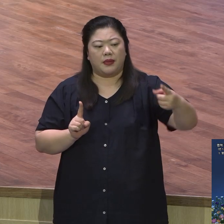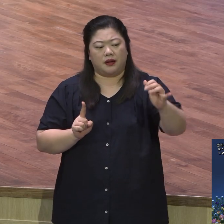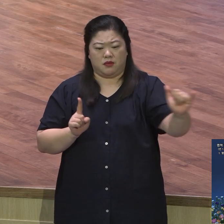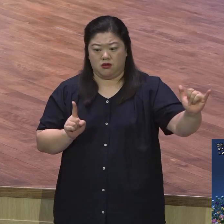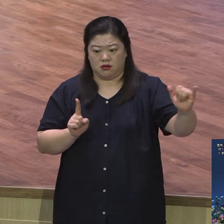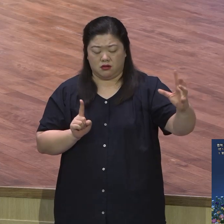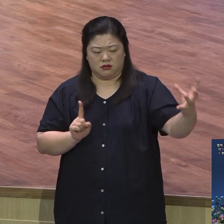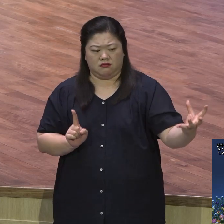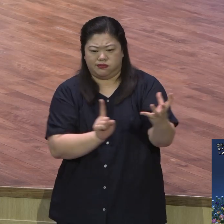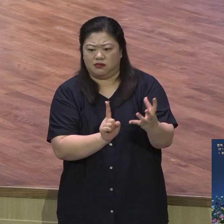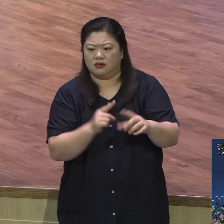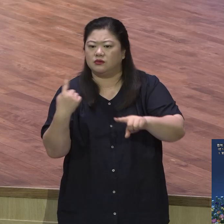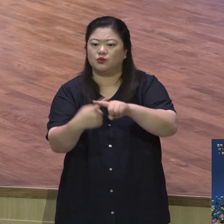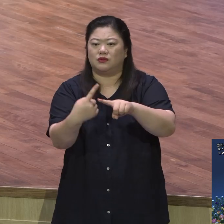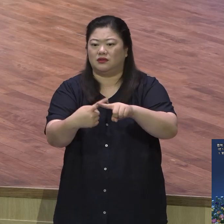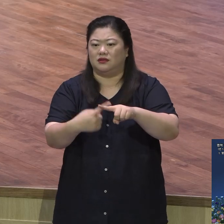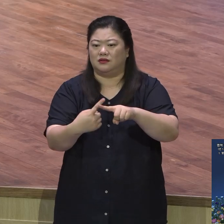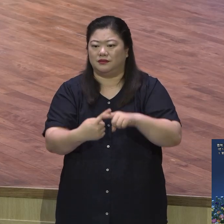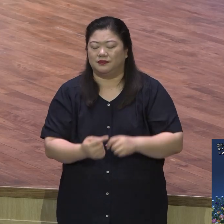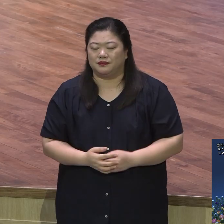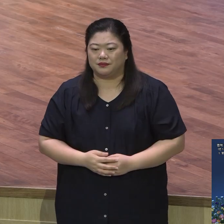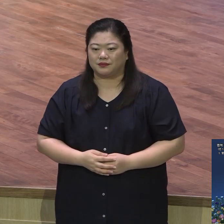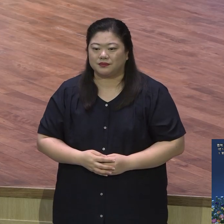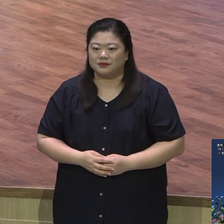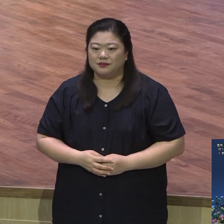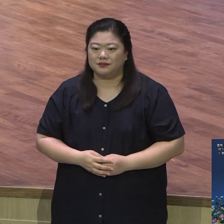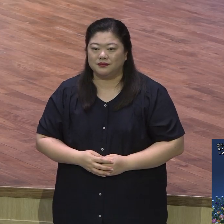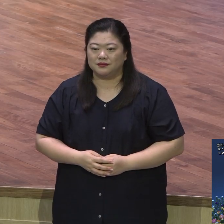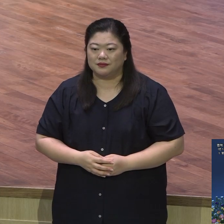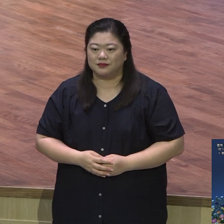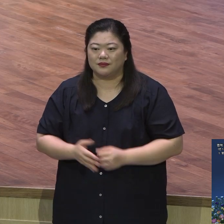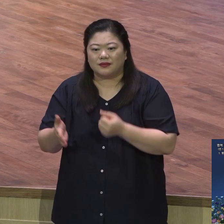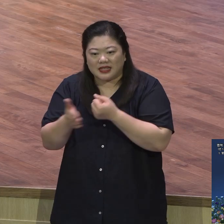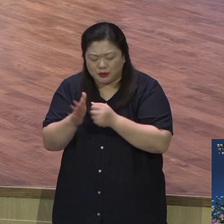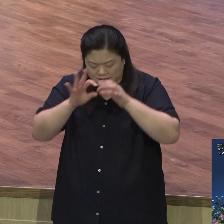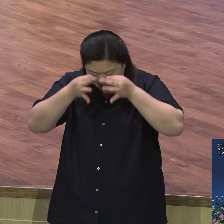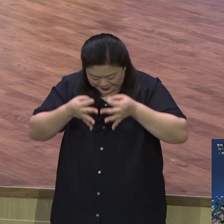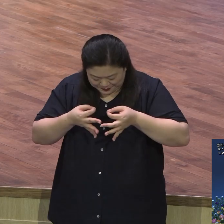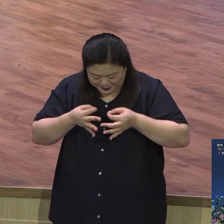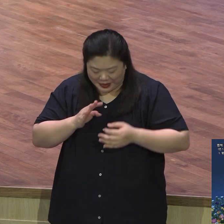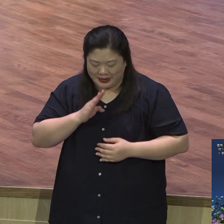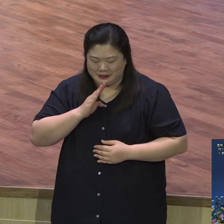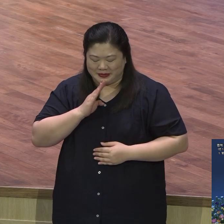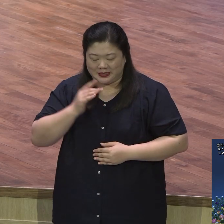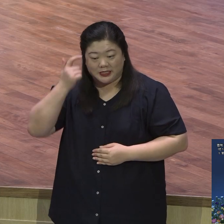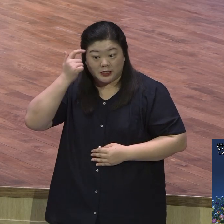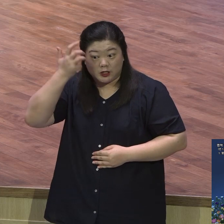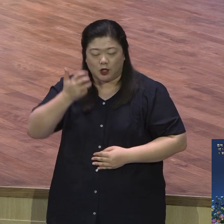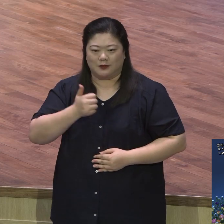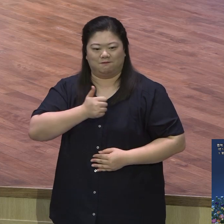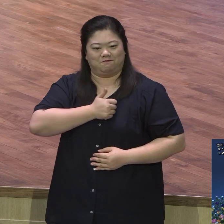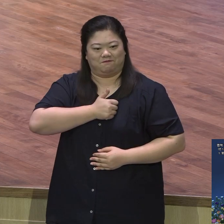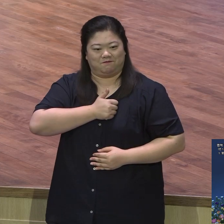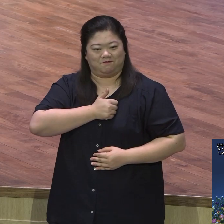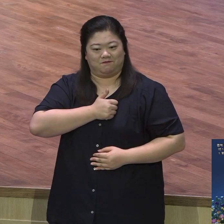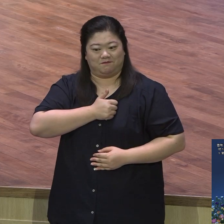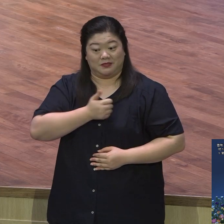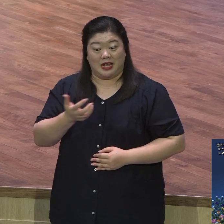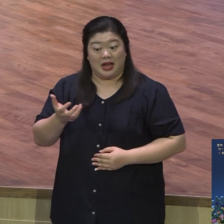그걸 확신합니다. 여기서 여기에 대한 분명한 영적 자부심과 함께 영적 자부심과 함께 뭐가 있어야 돼요?